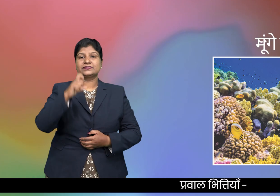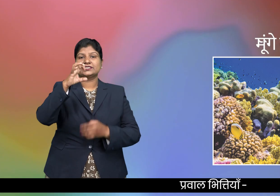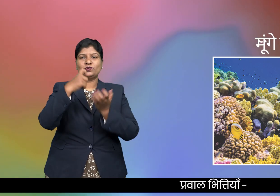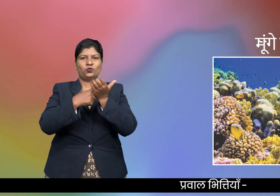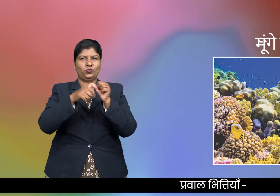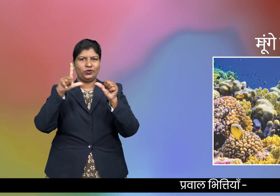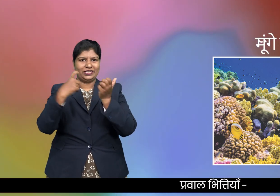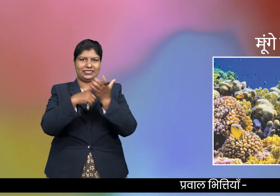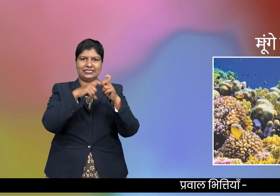प्रबाल भीतियां,